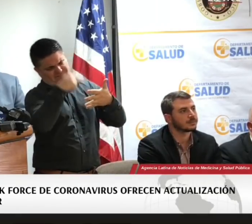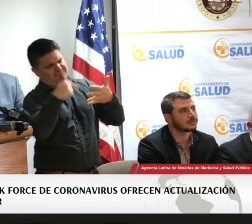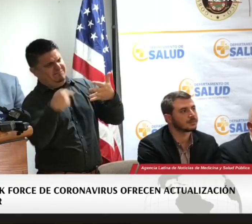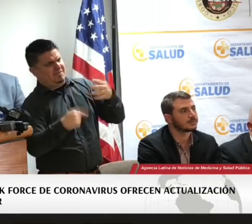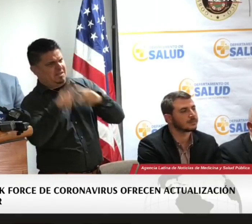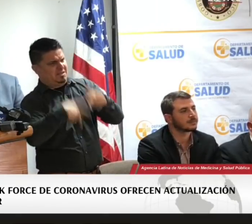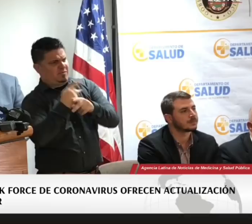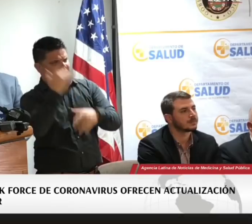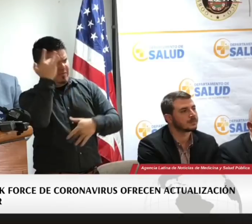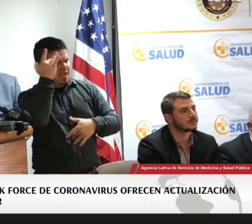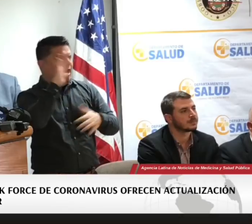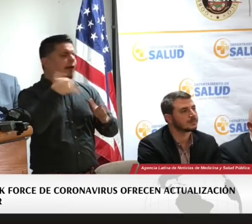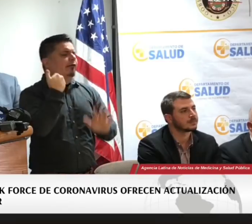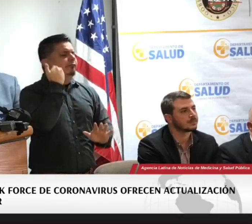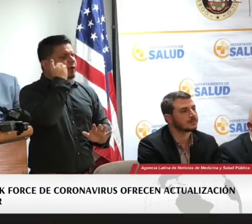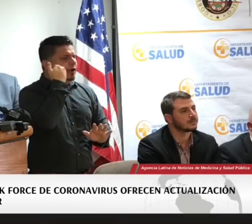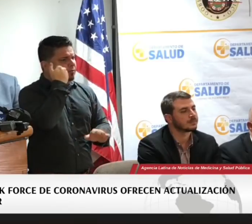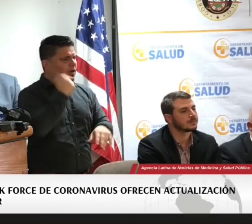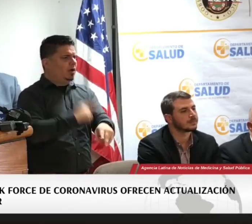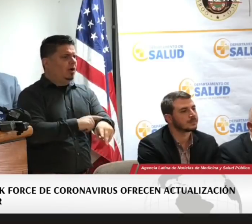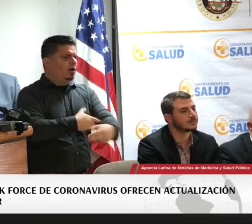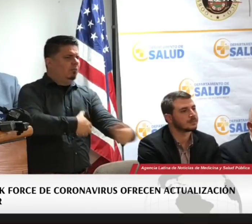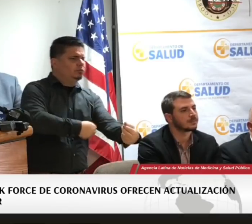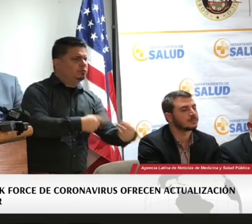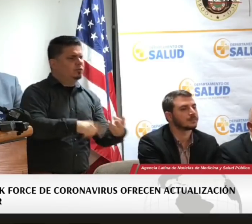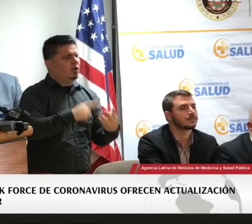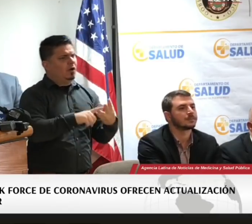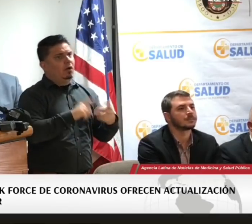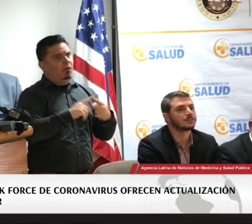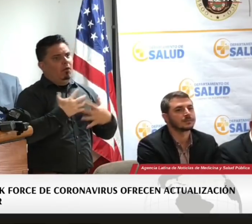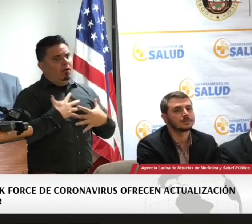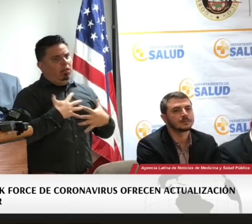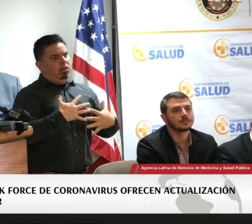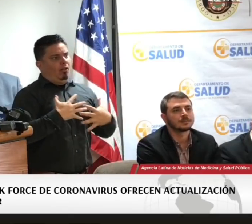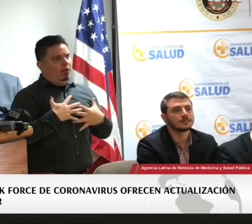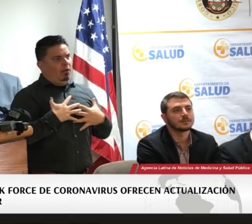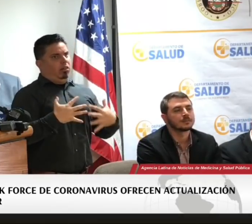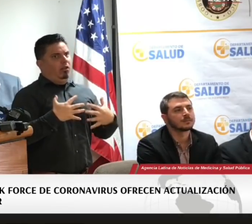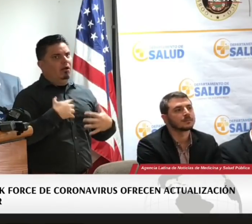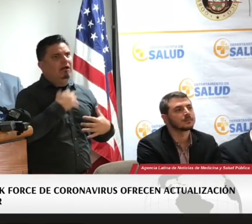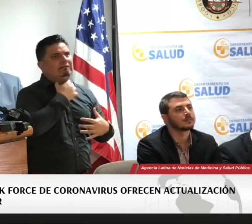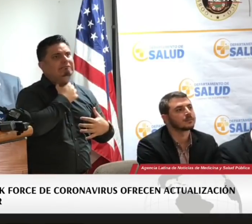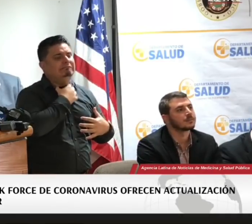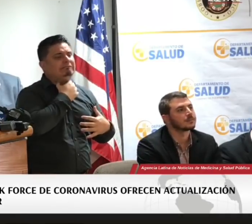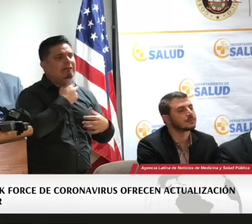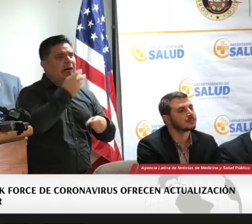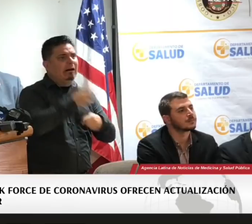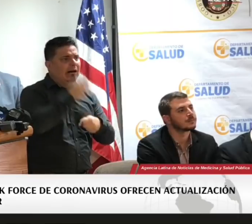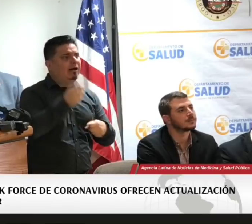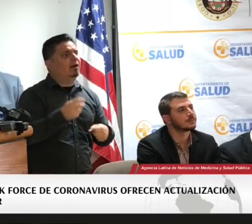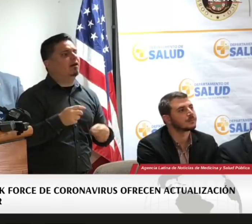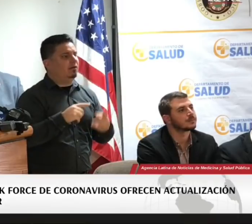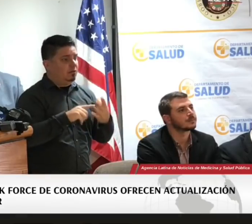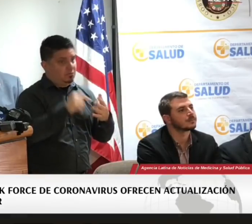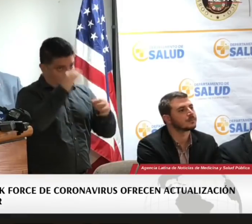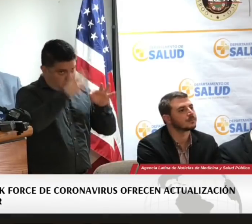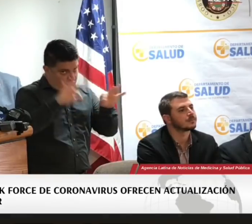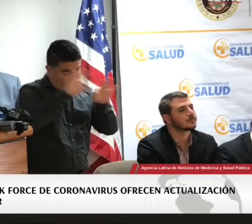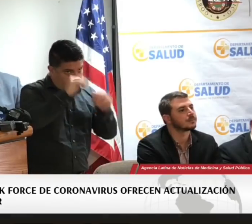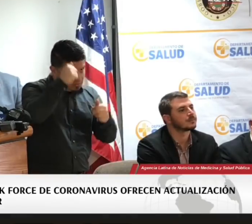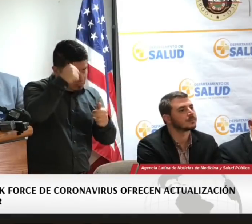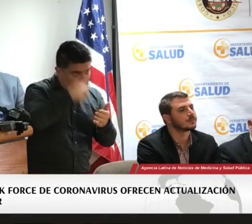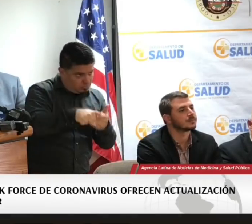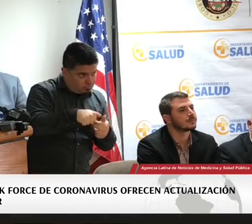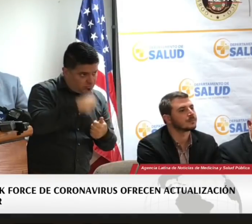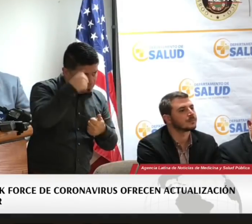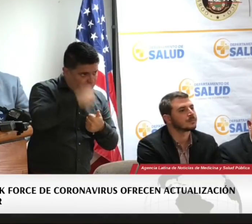fiebre, tos y dificultad respiratoria, que en este sentido la diferencia muchísimo de influenza, que usualmente no vemos